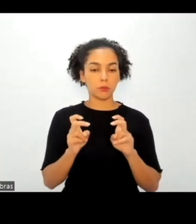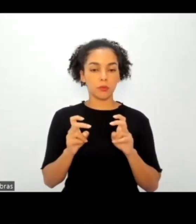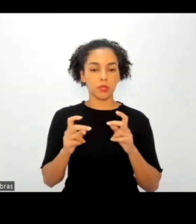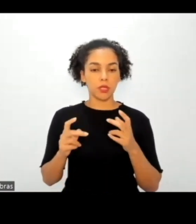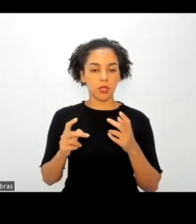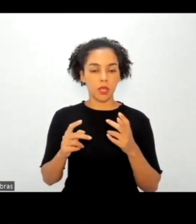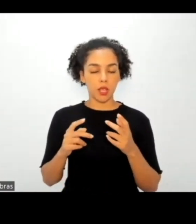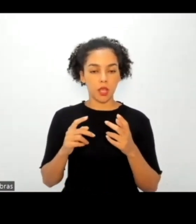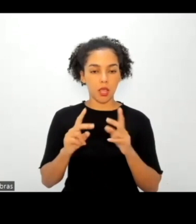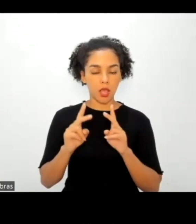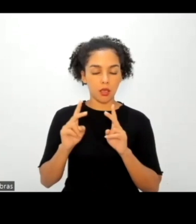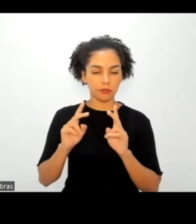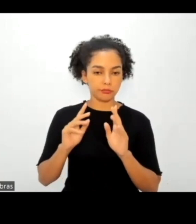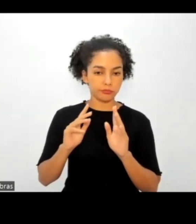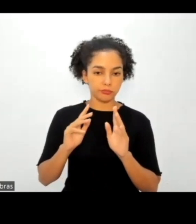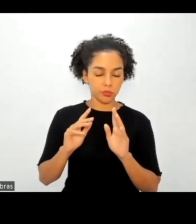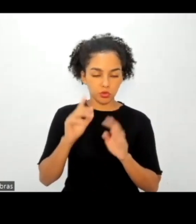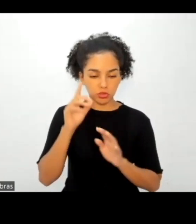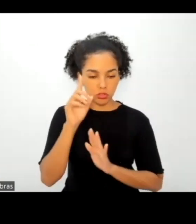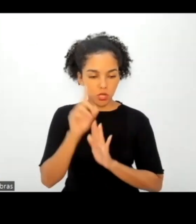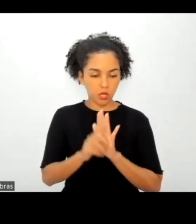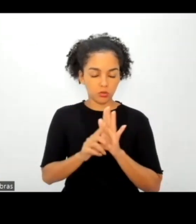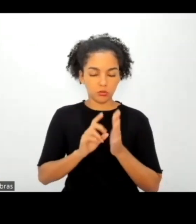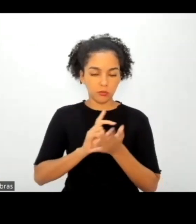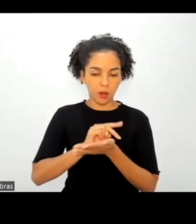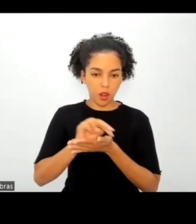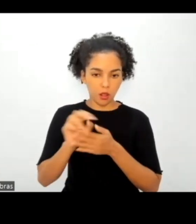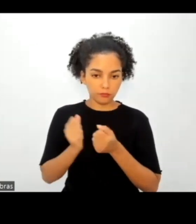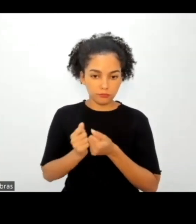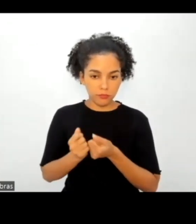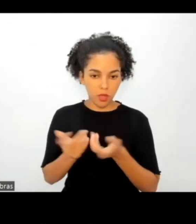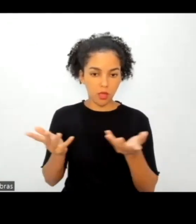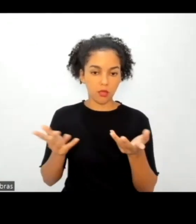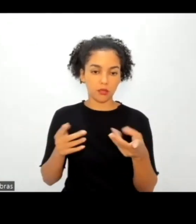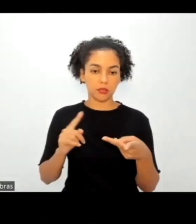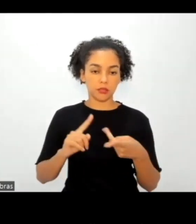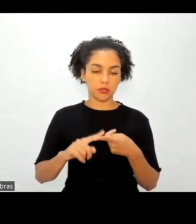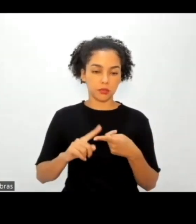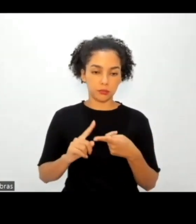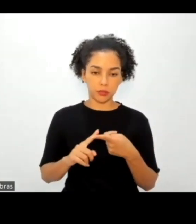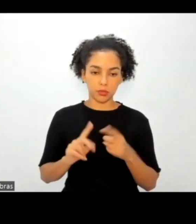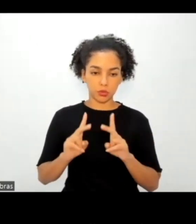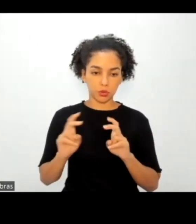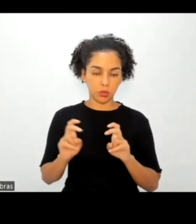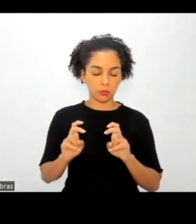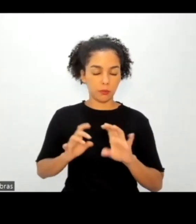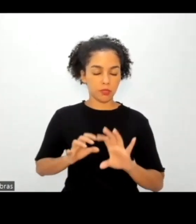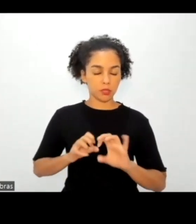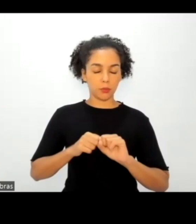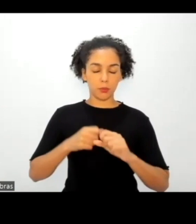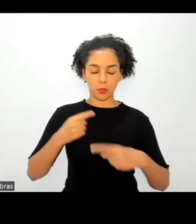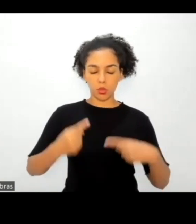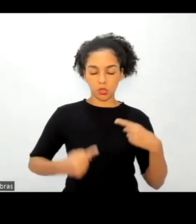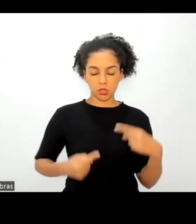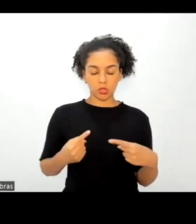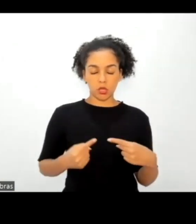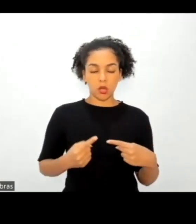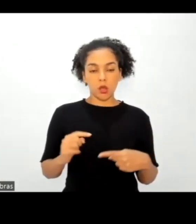perspectiva de universalização dos direitos, enfim, né, avançando em uma perspectiva de emancipação política, ou a